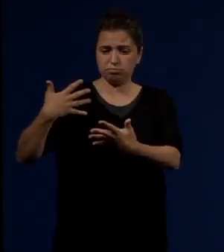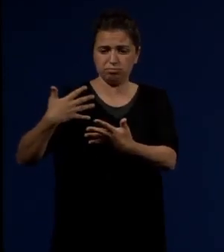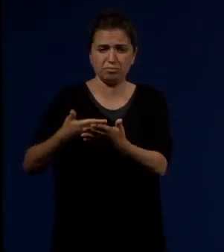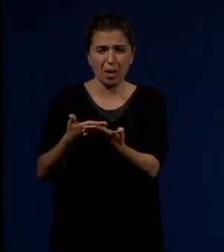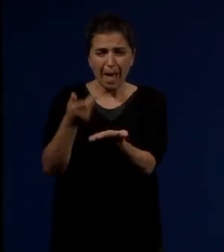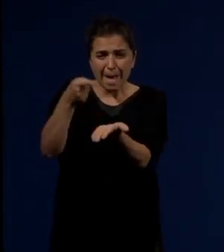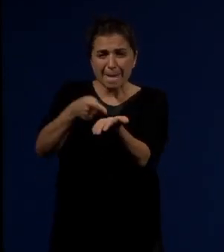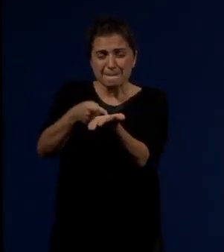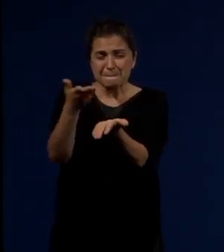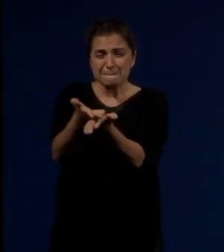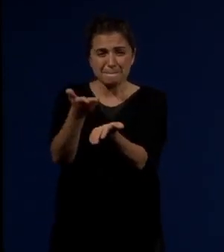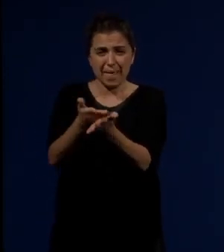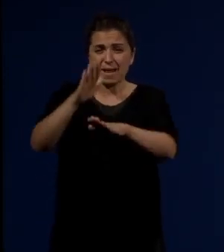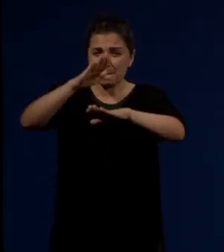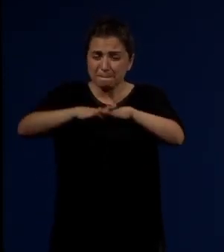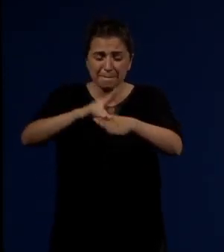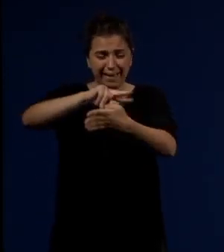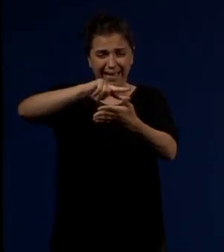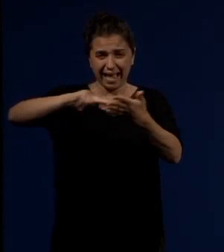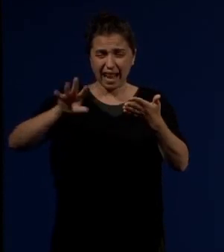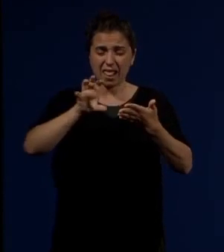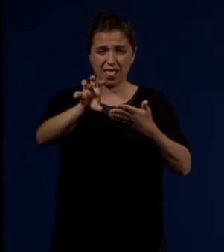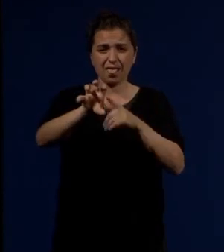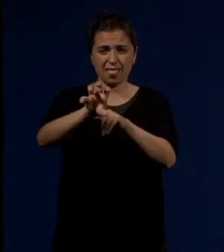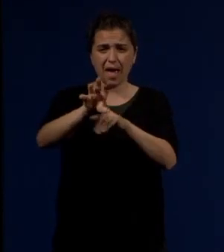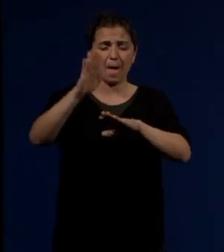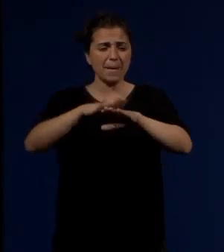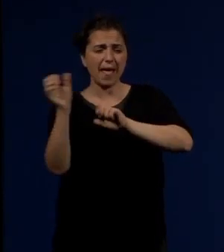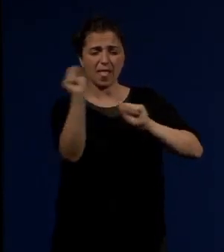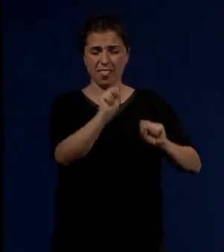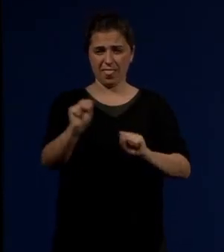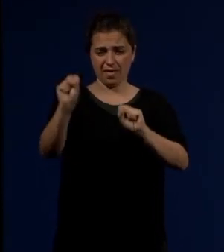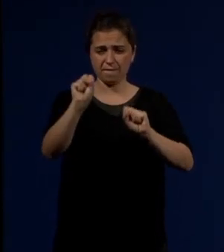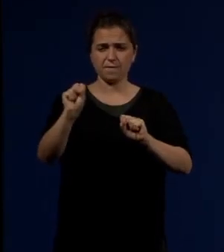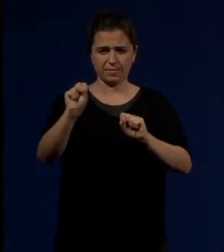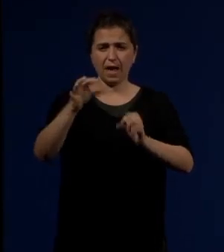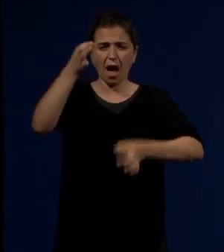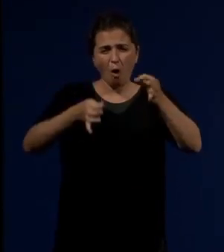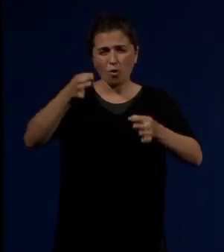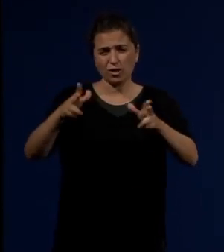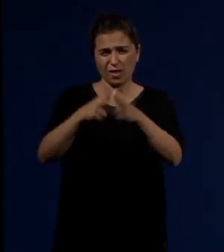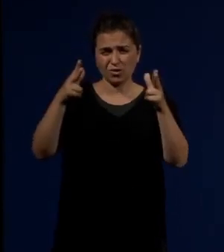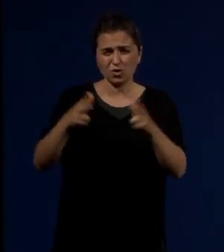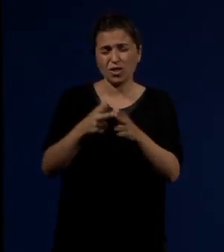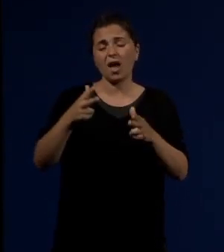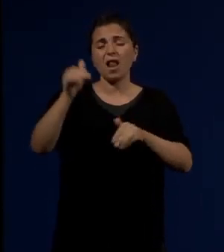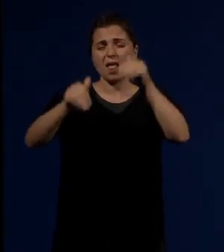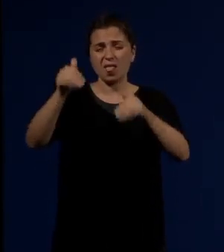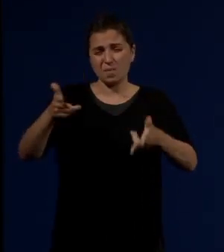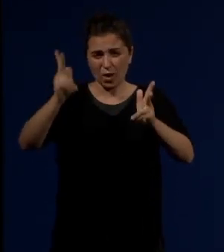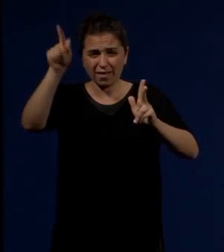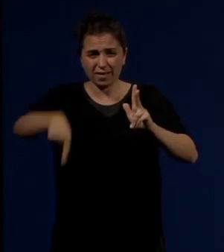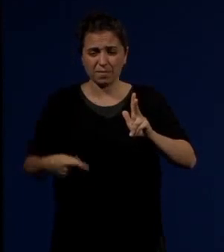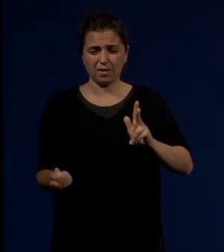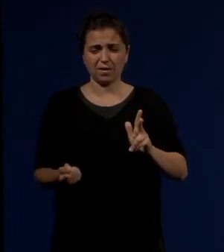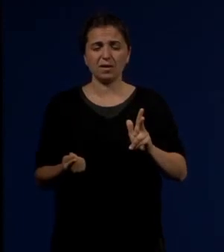nacional para Galicia, en clave de defensa comprometida e clara de xustiza social e de democracia, e clave